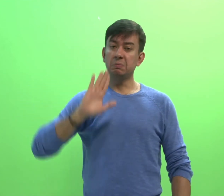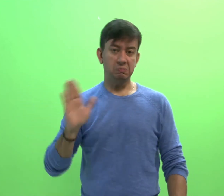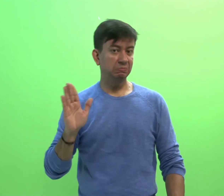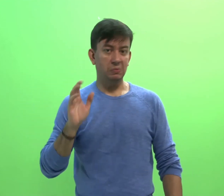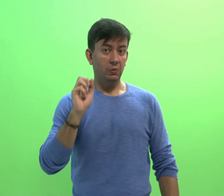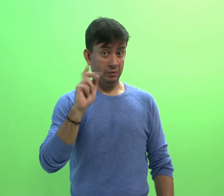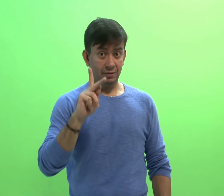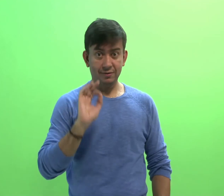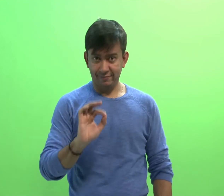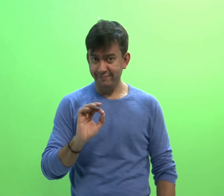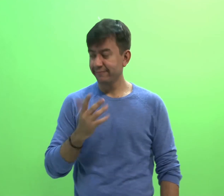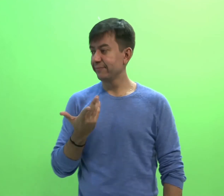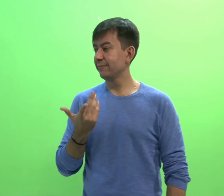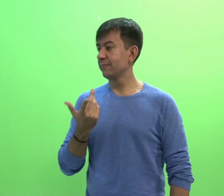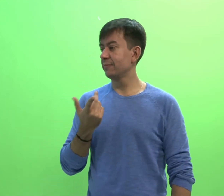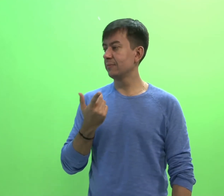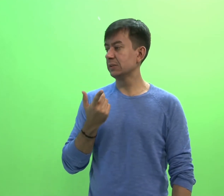flexionado e outros sem flexioná-lo.